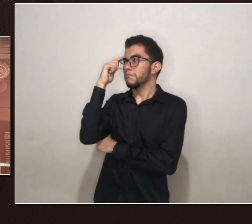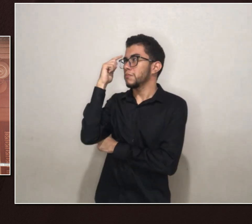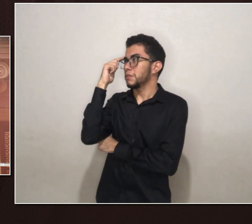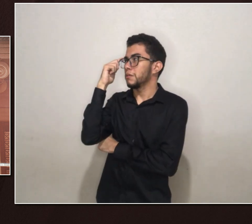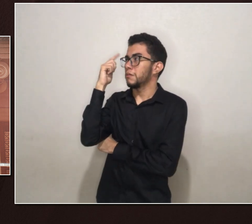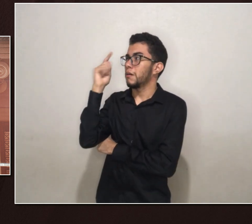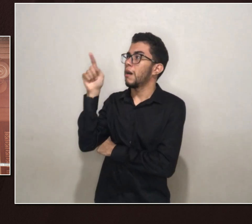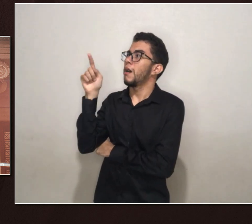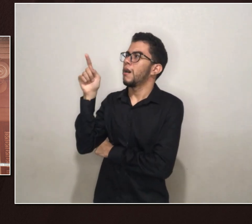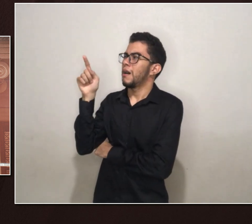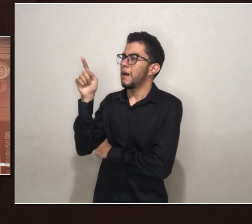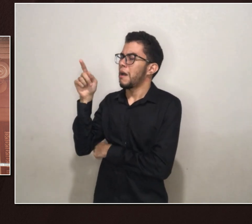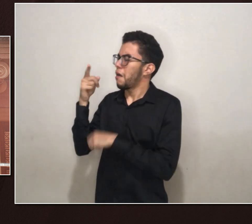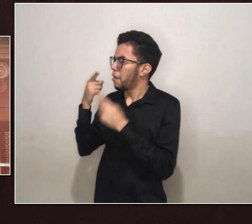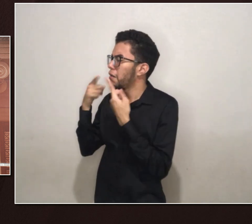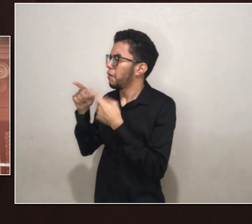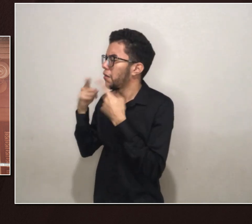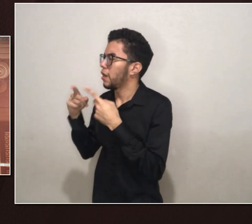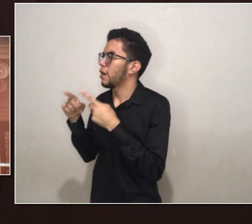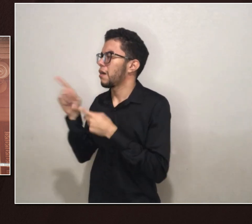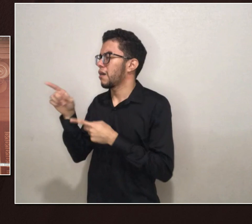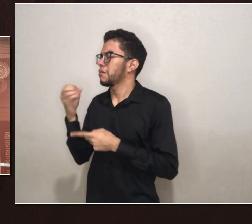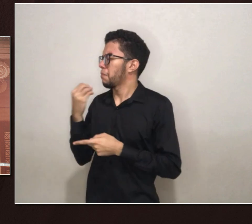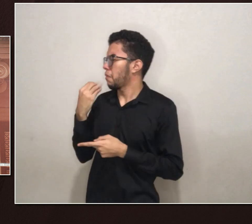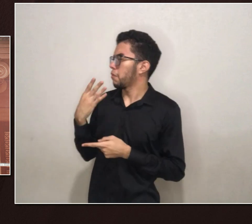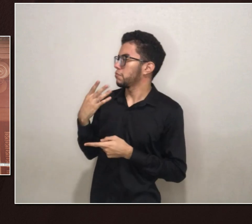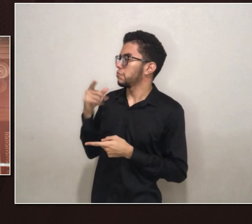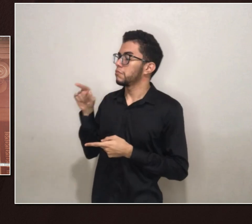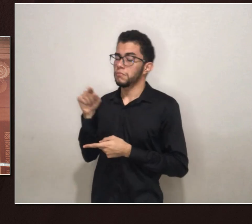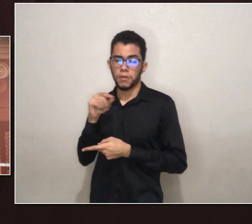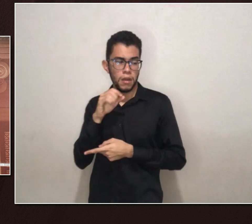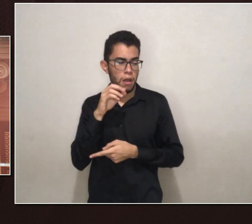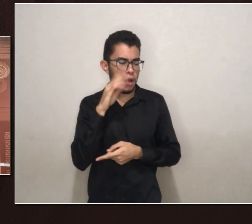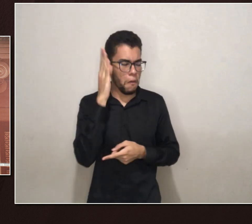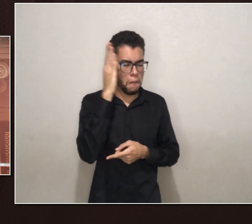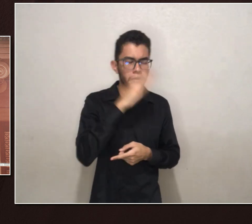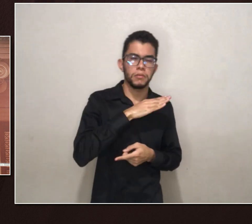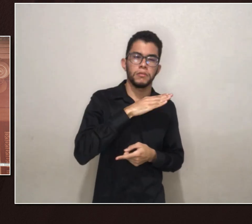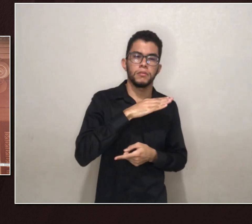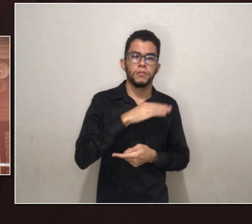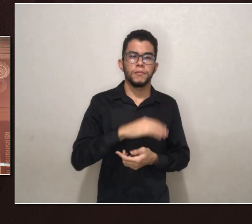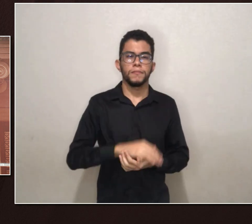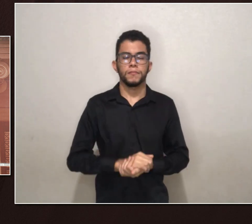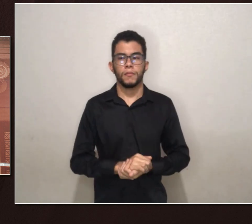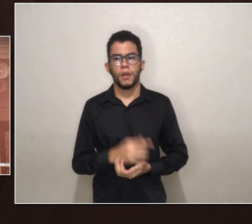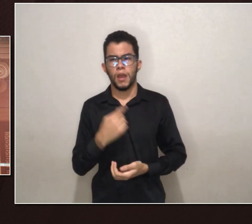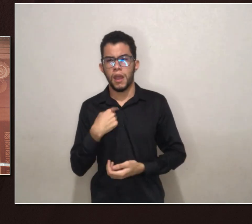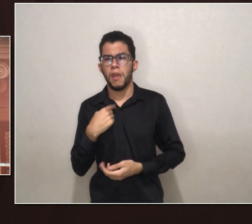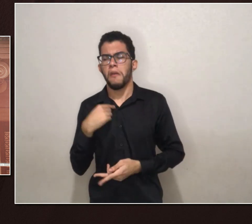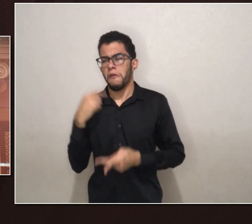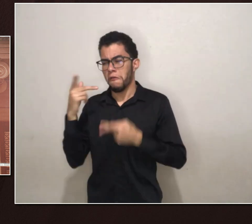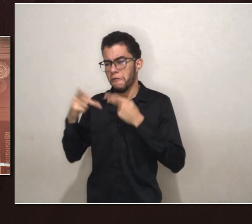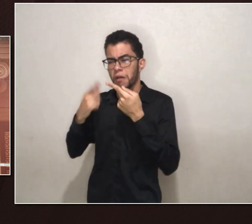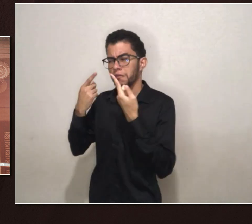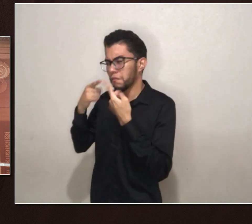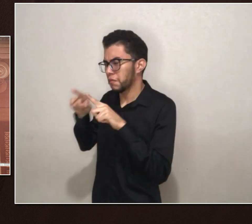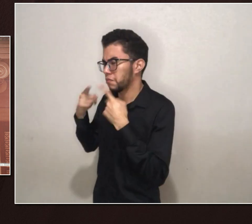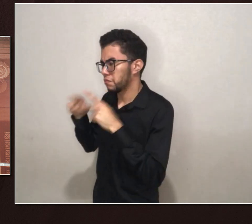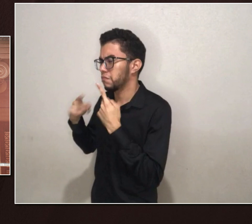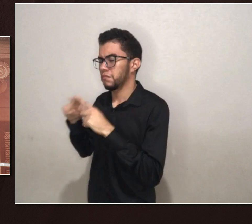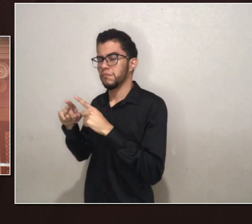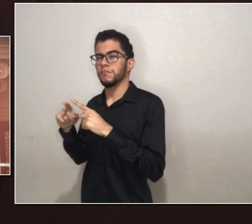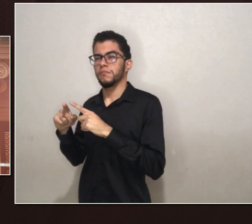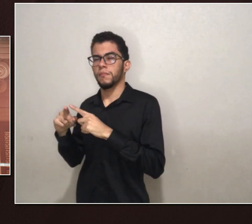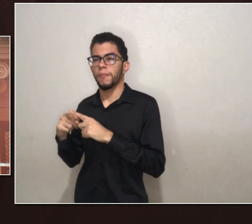está muito bom, não. Aquele ponto pode dar a entender assim, aquele ponto, sabe, eu fiquei muito crítico. E outra coisa, eu perdi